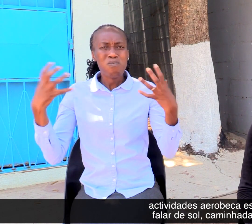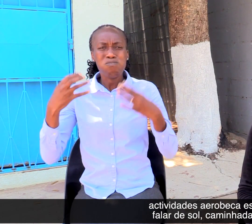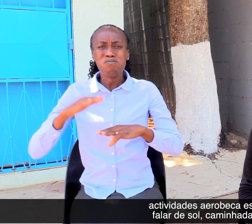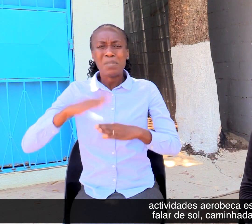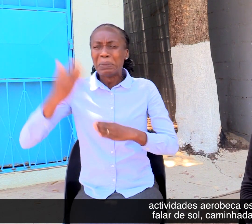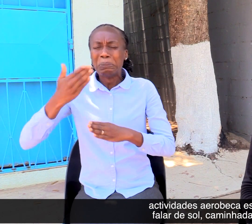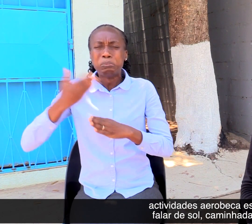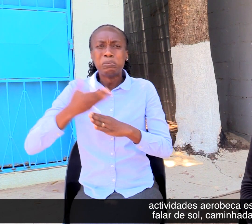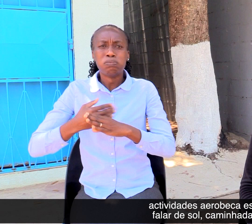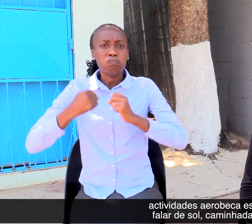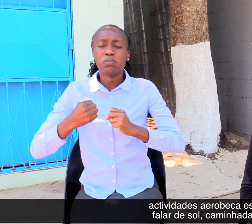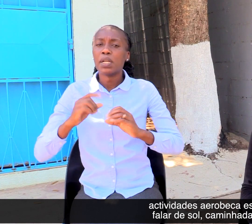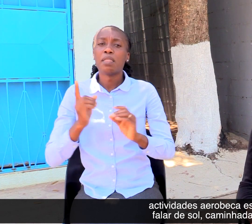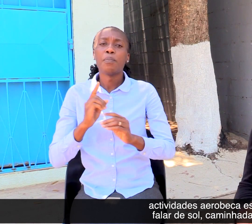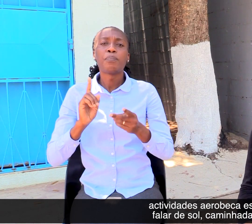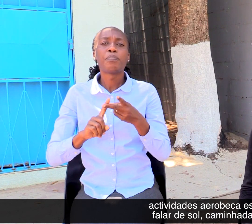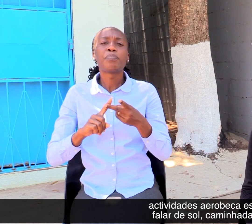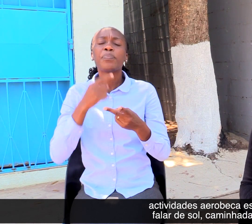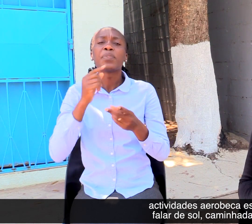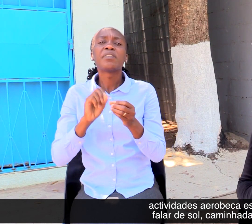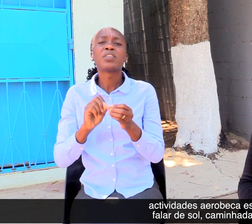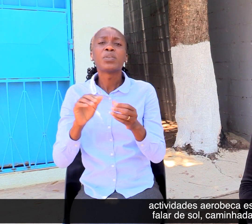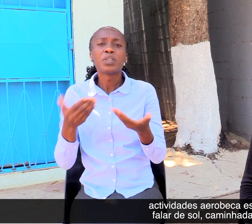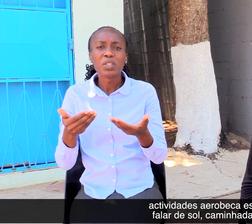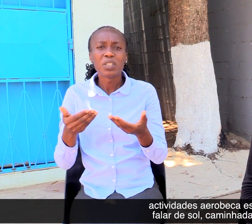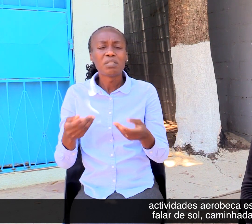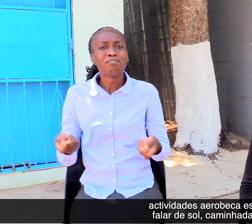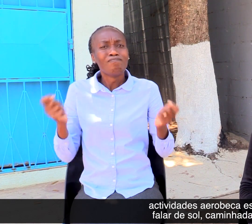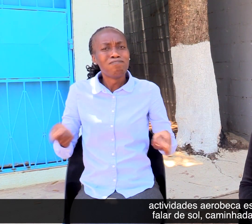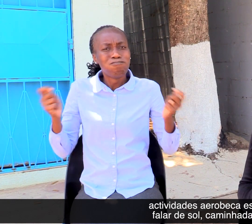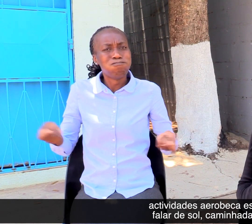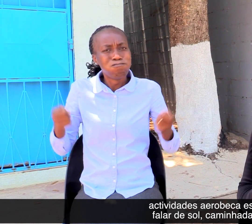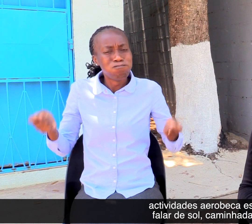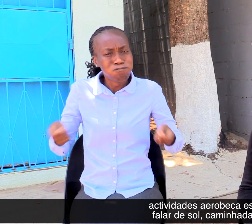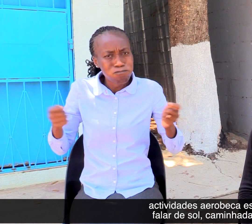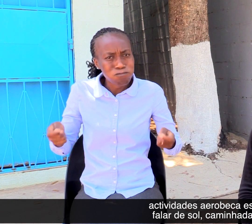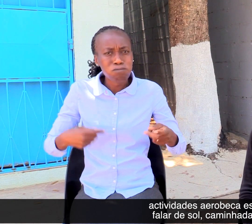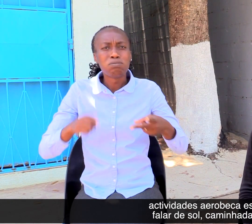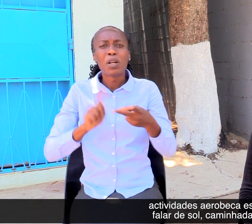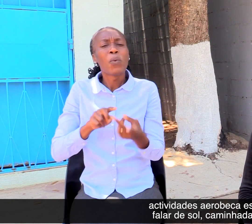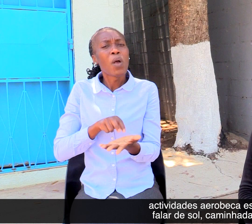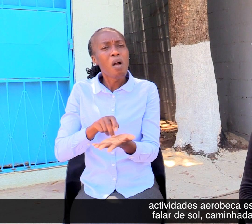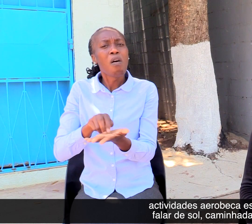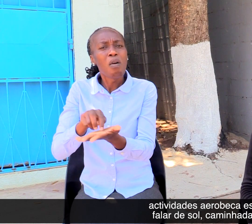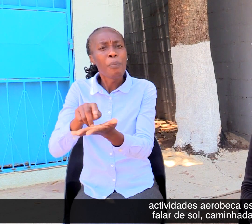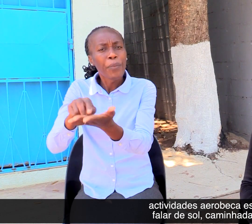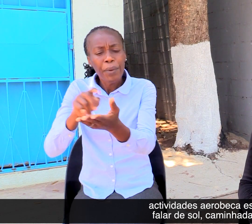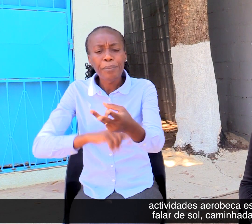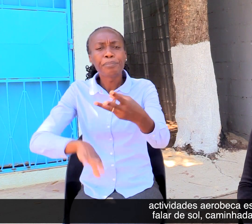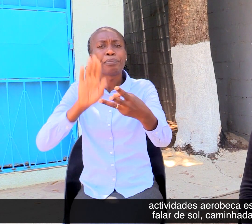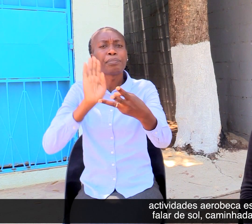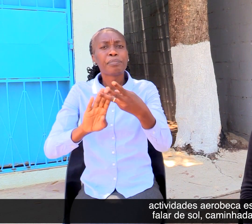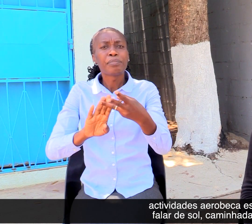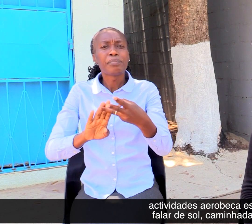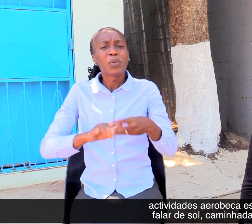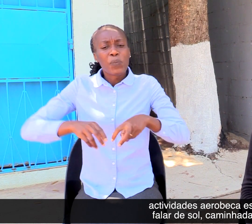tempo. Atividades de aeróbico, estamos a falar saltar a corda, estamos a falar de caminhada, estamos a falar